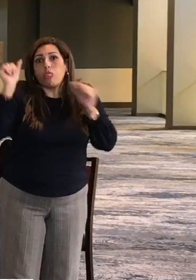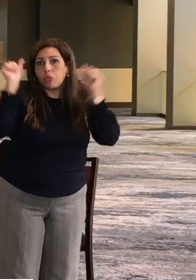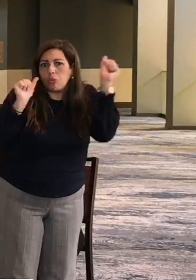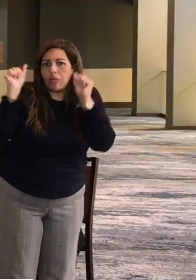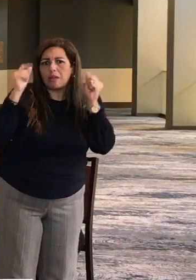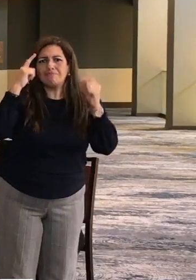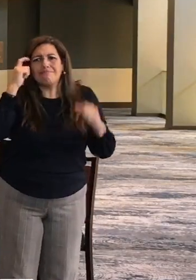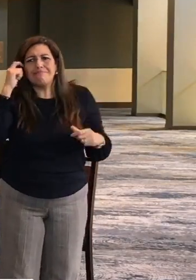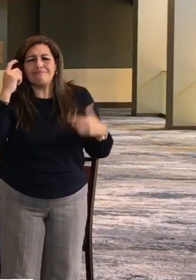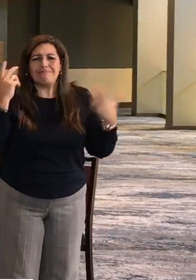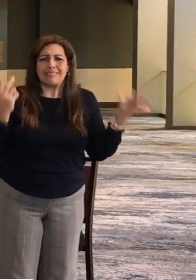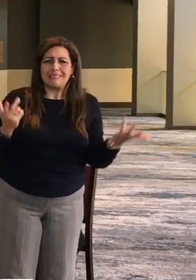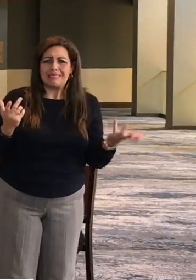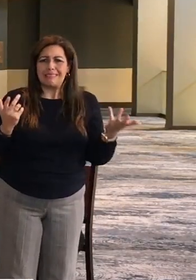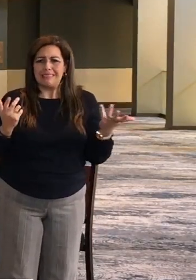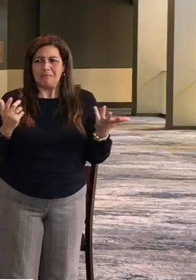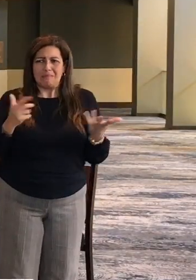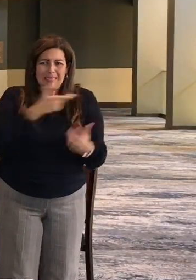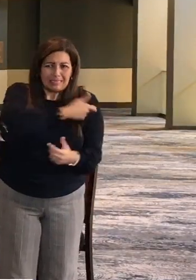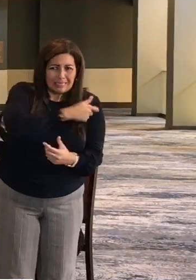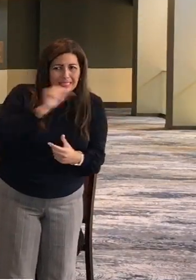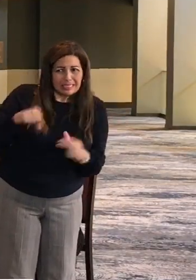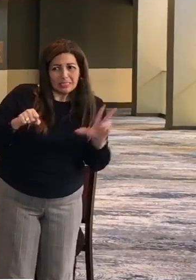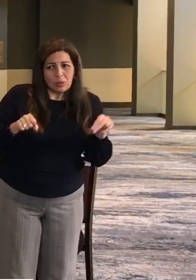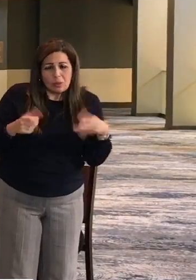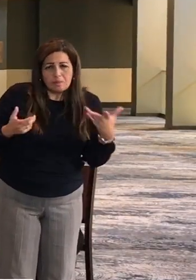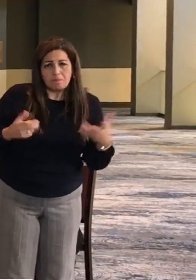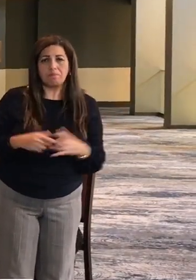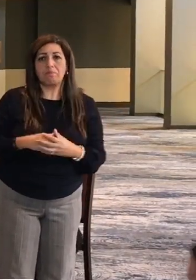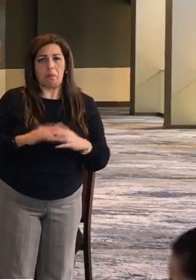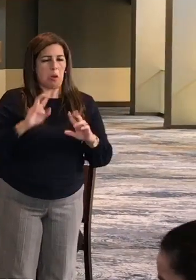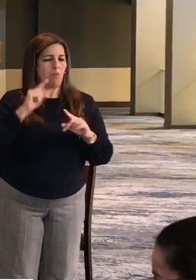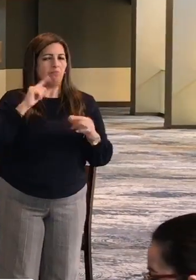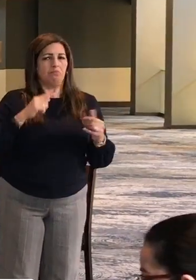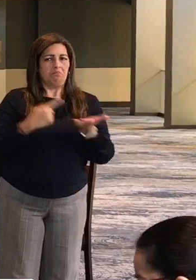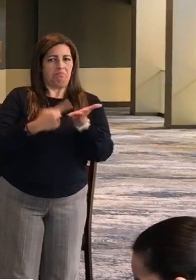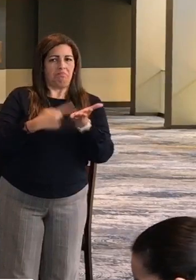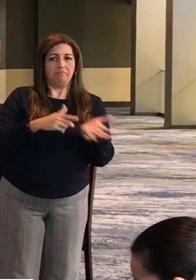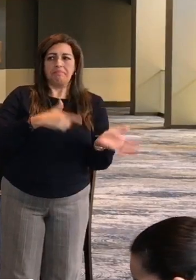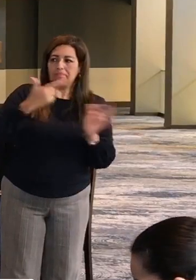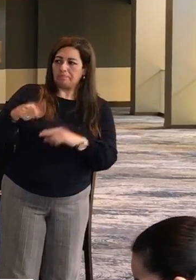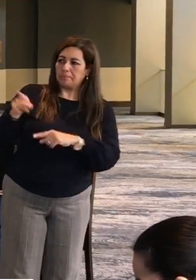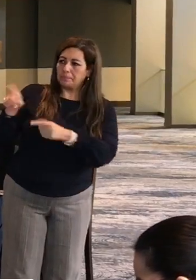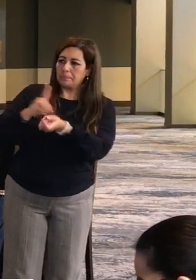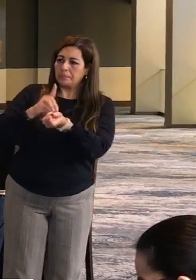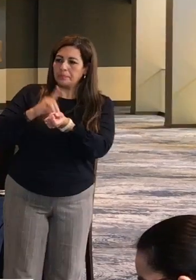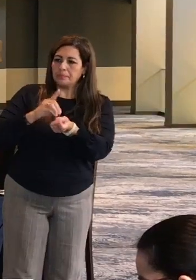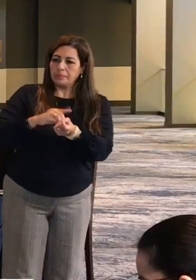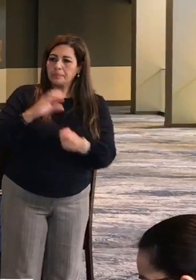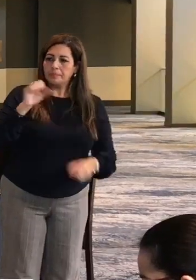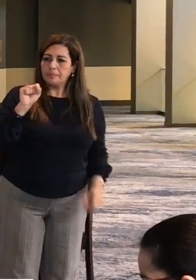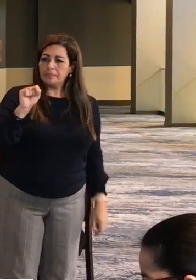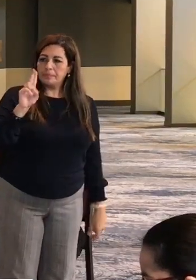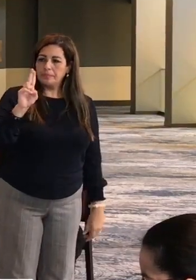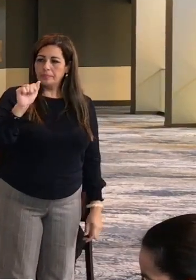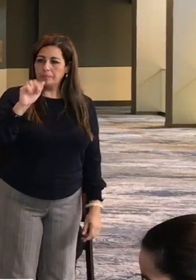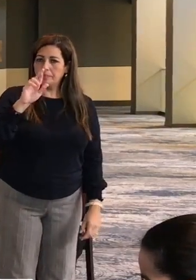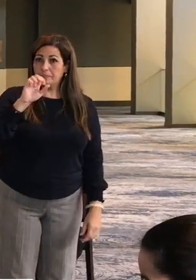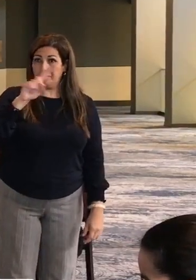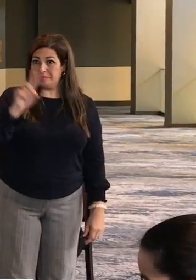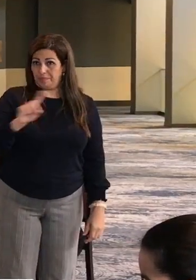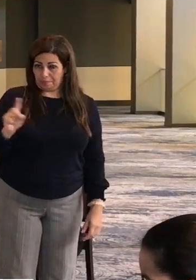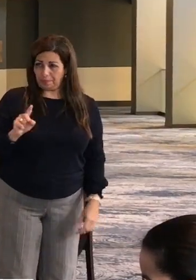puedan tener los padres sobre este tema. Ahora lo voy a dejar con la doctora Carmen Suárez, quien estará planteándoles a